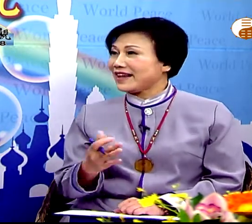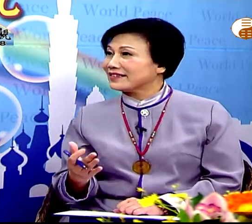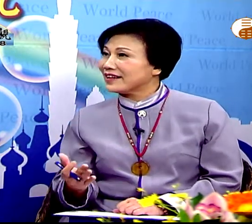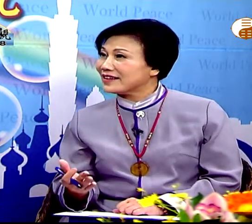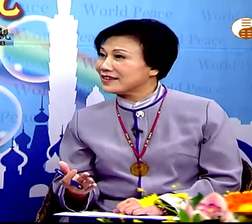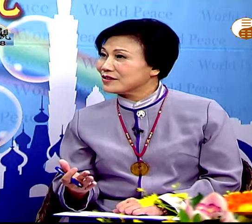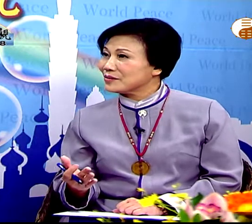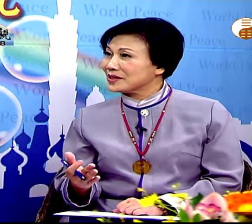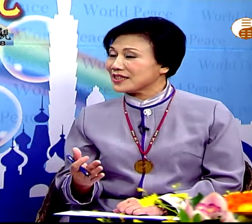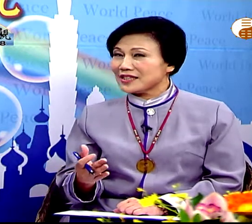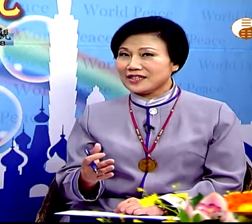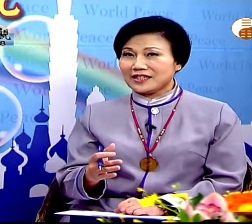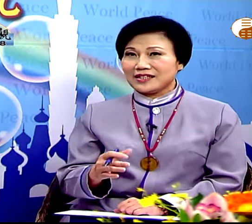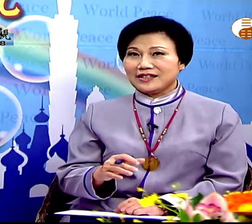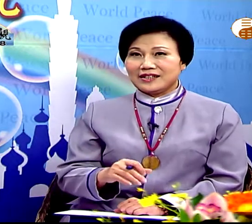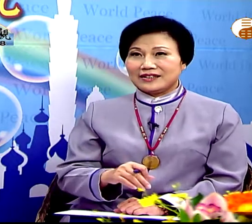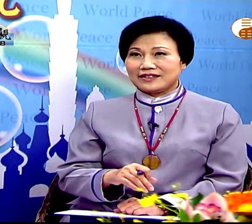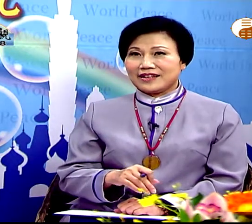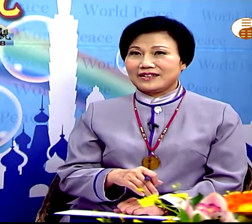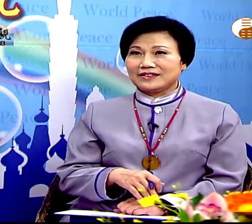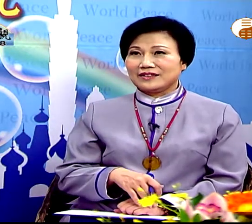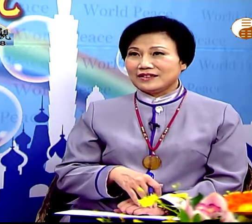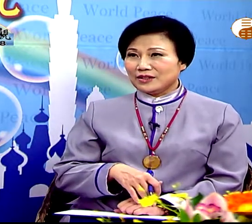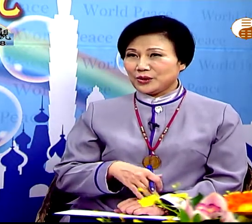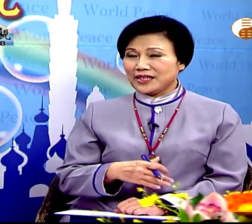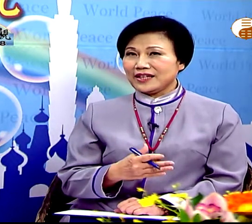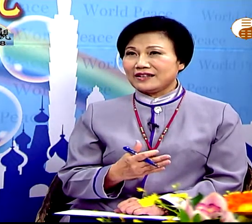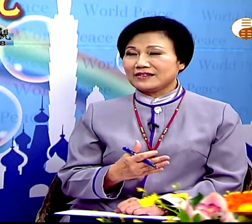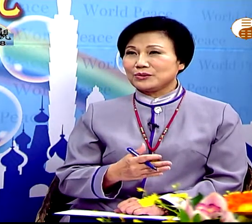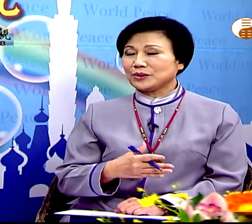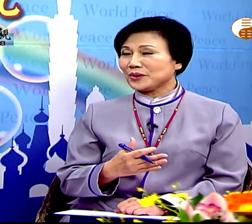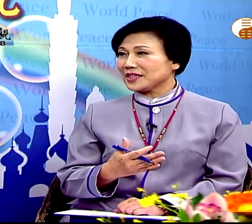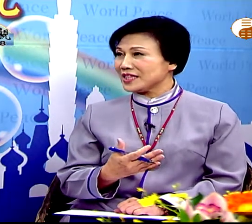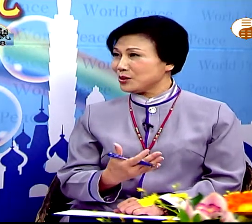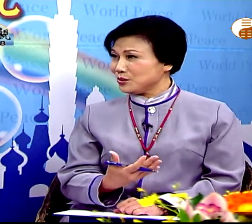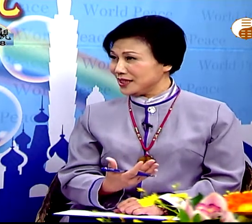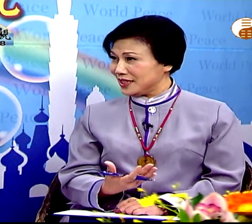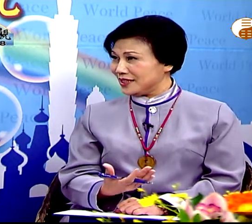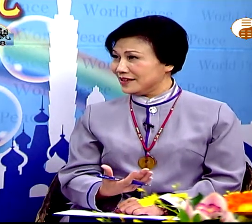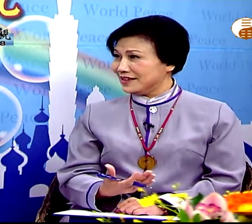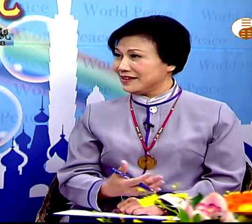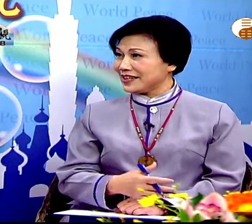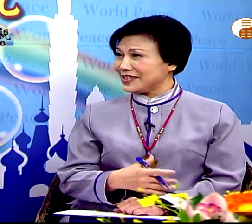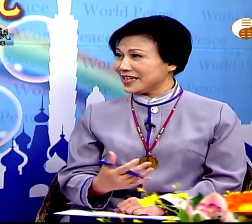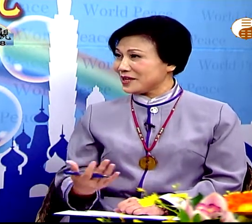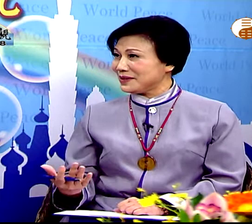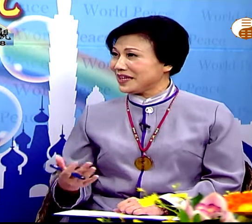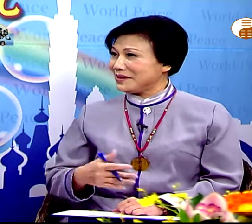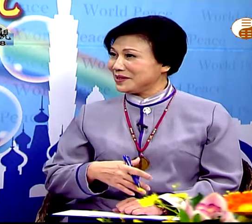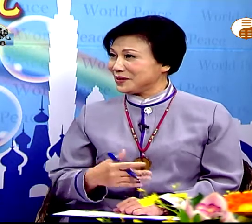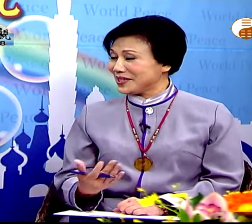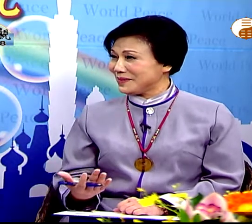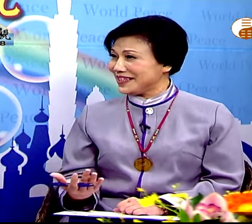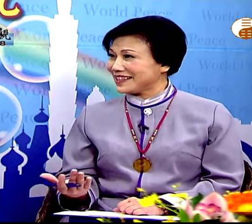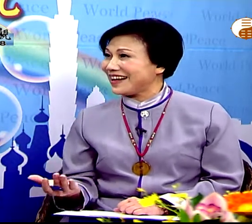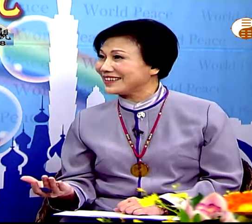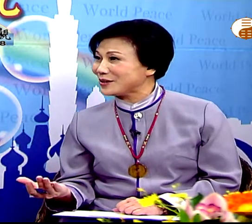刊啊，或者一些让学校活动的这些书籍，要给家长们他们学生们一起看的书